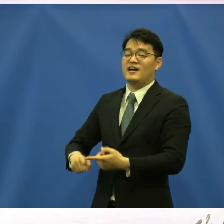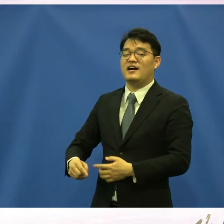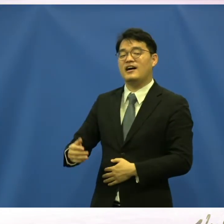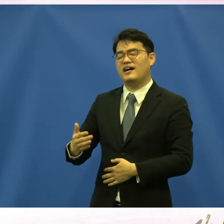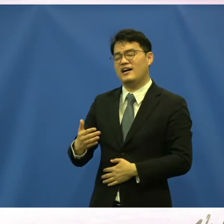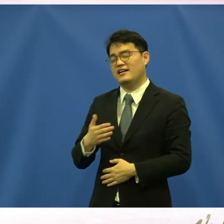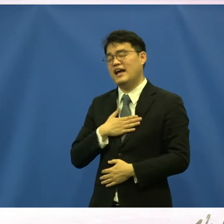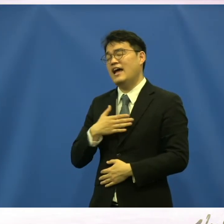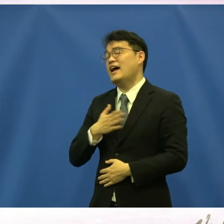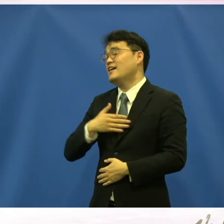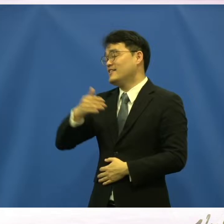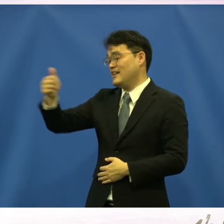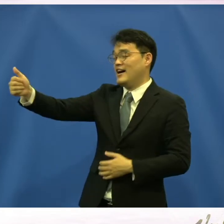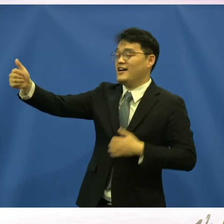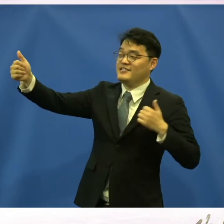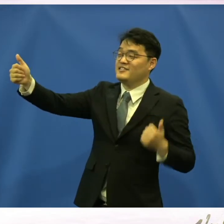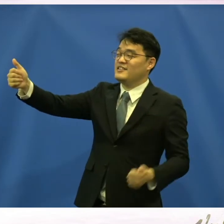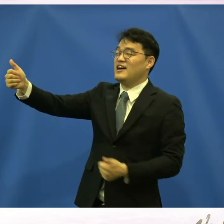가라